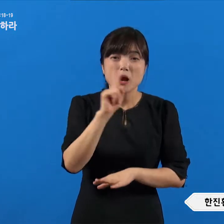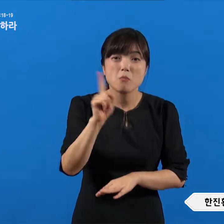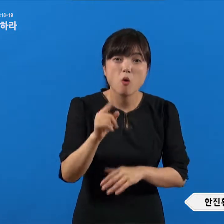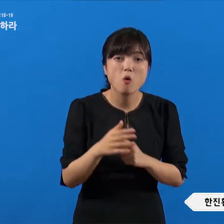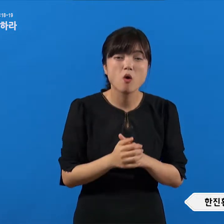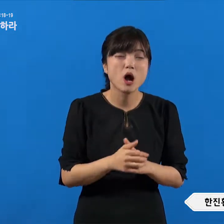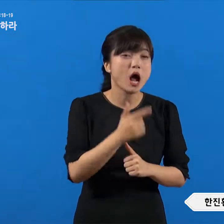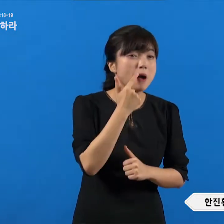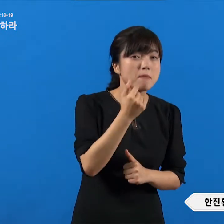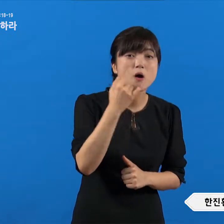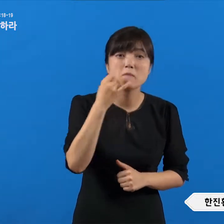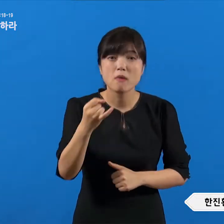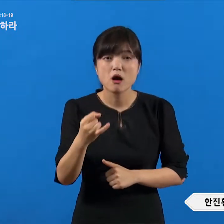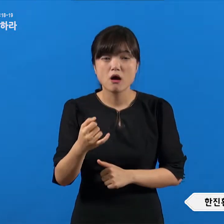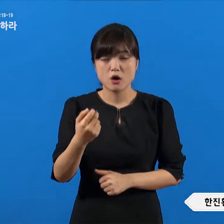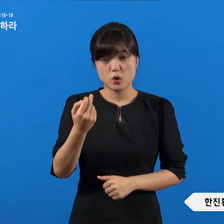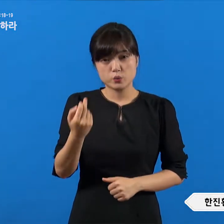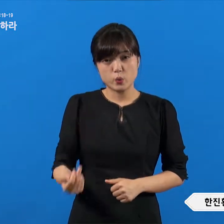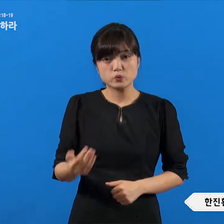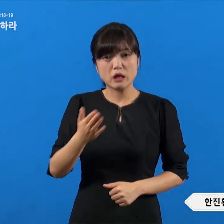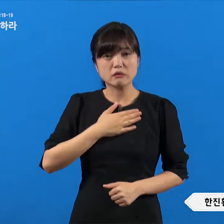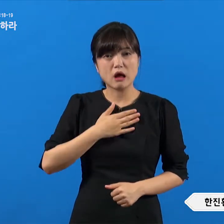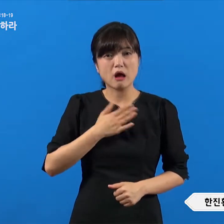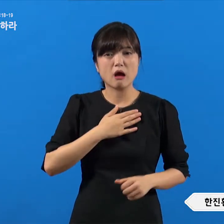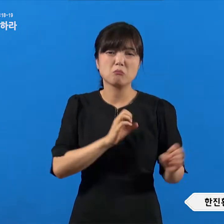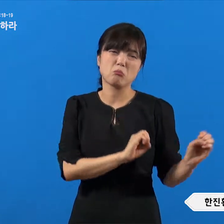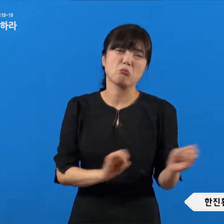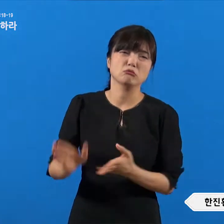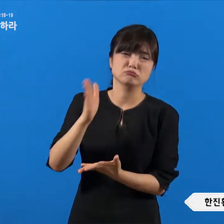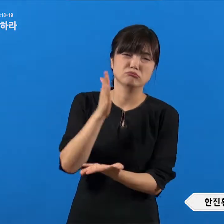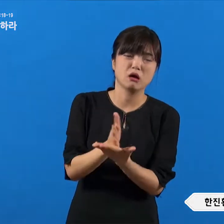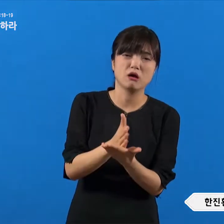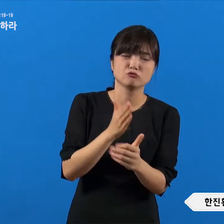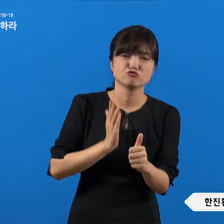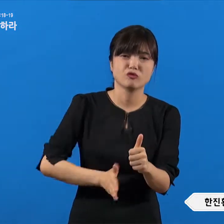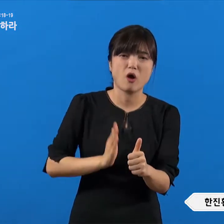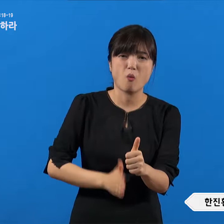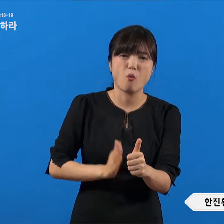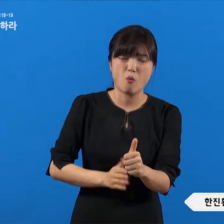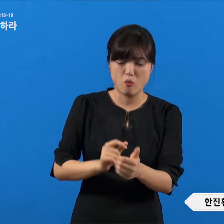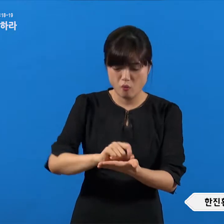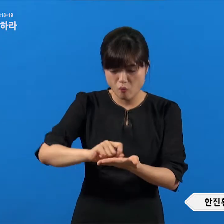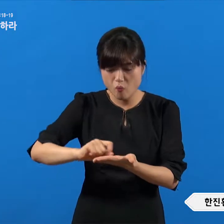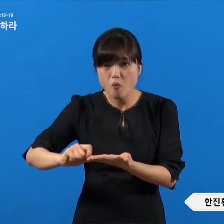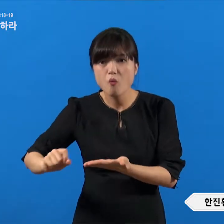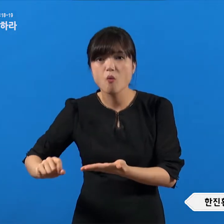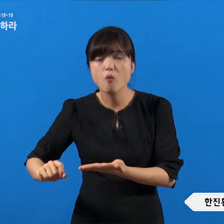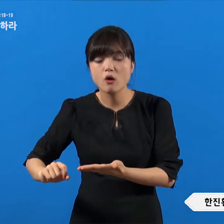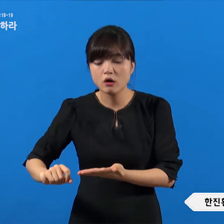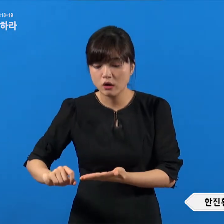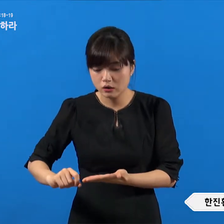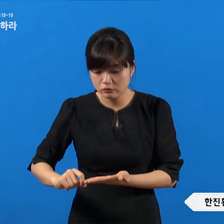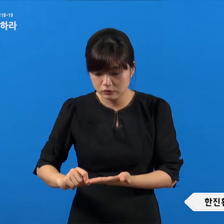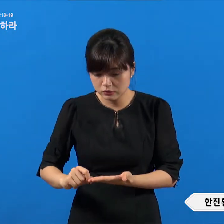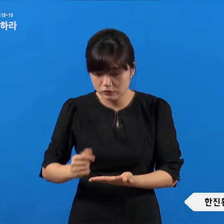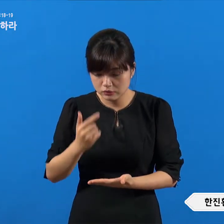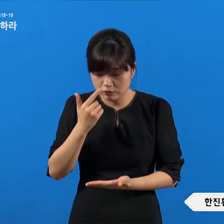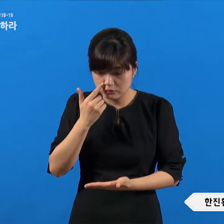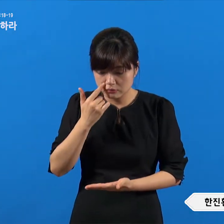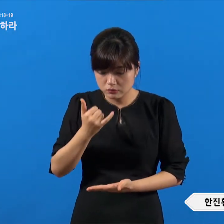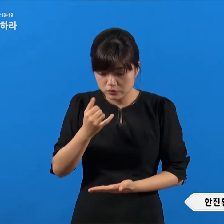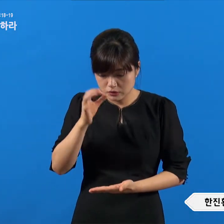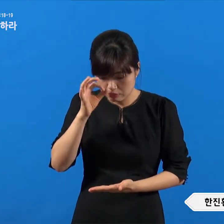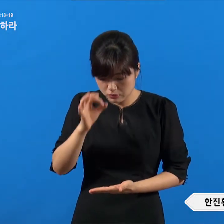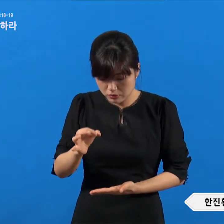보니까 아빠, 엄마, 동생과 나를 버리지 마세요. 그렇게 되어 있습니다. 그것을 보는 순간에